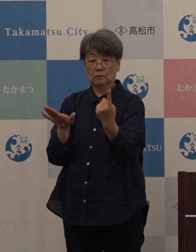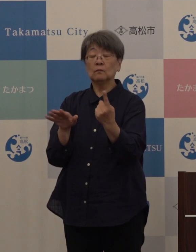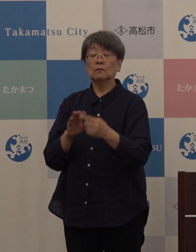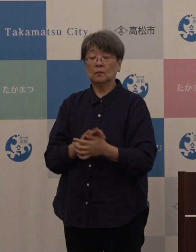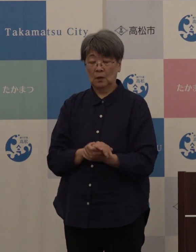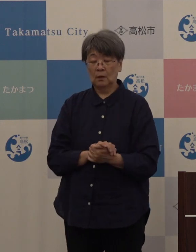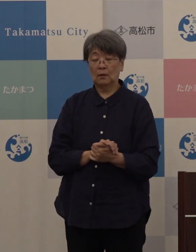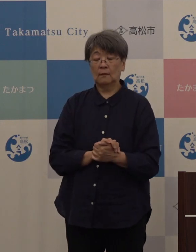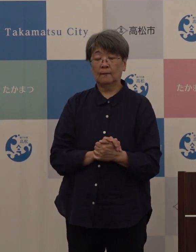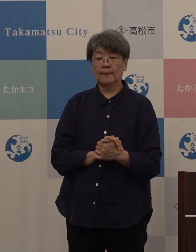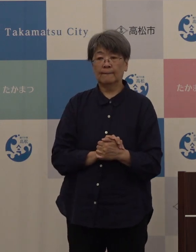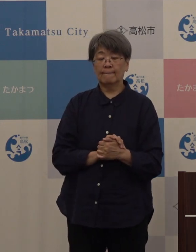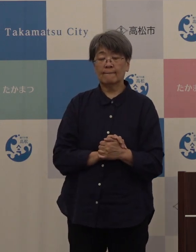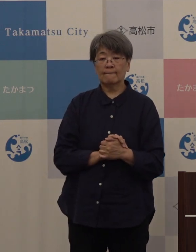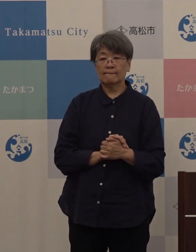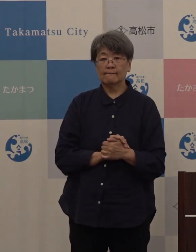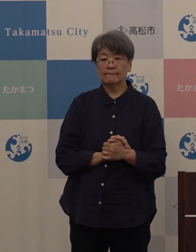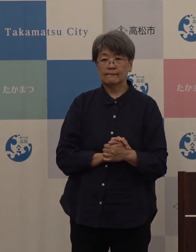で、まあ、